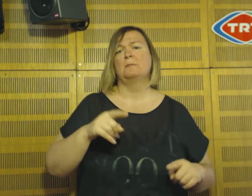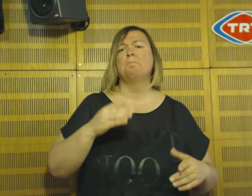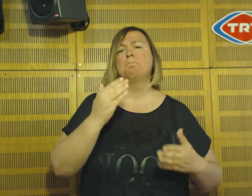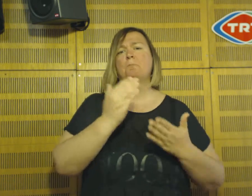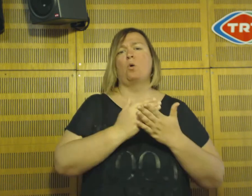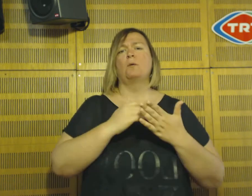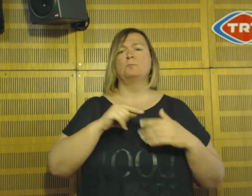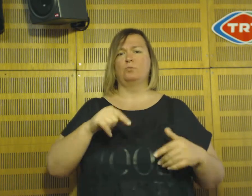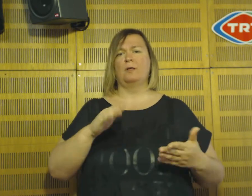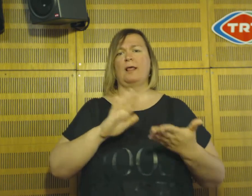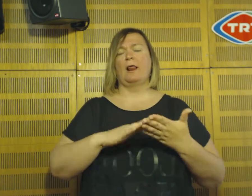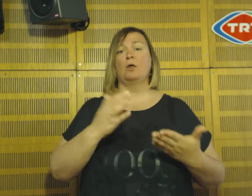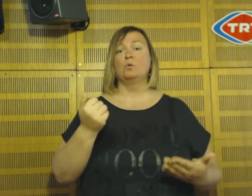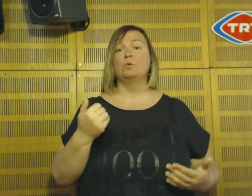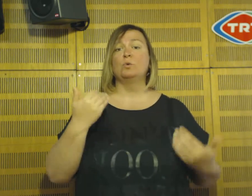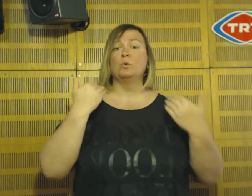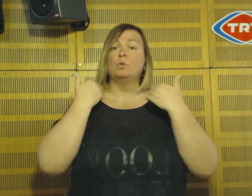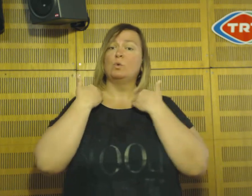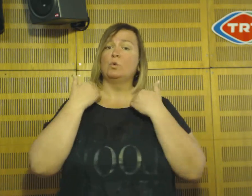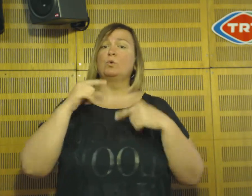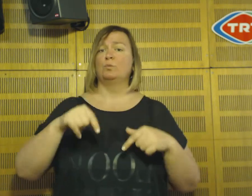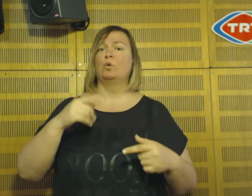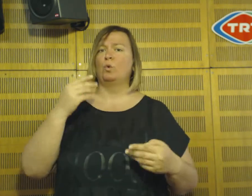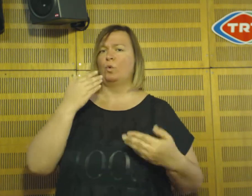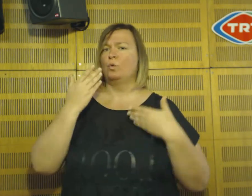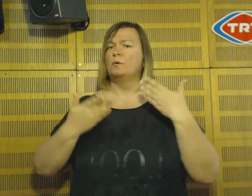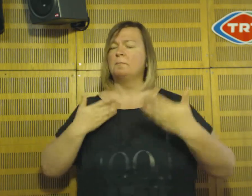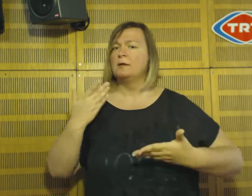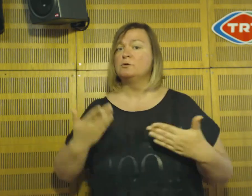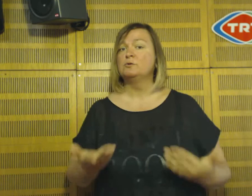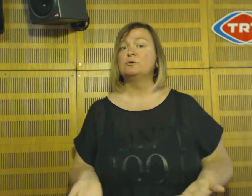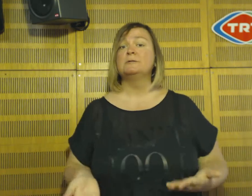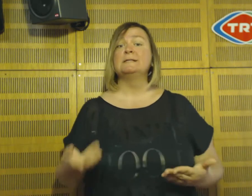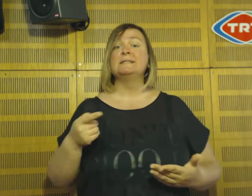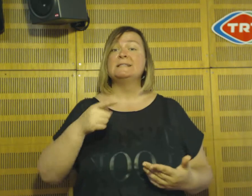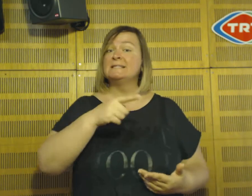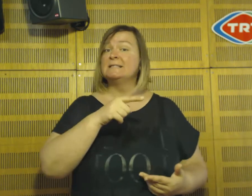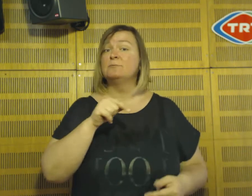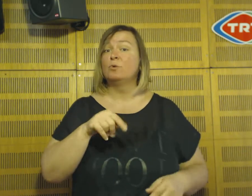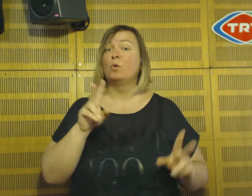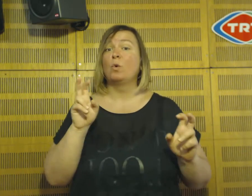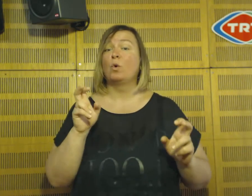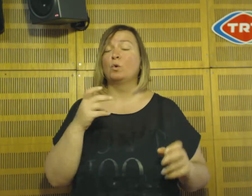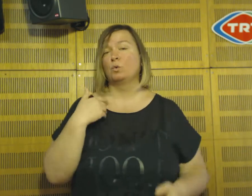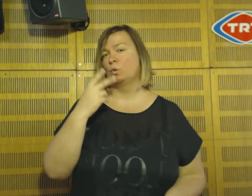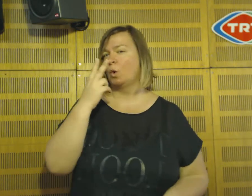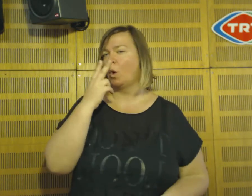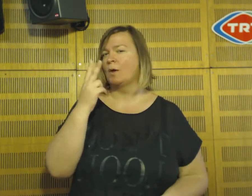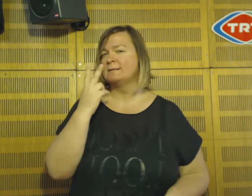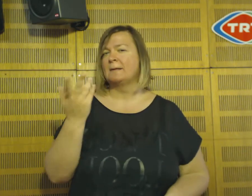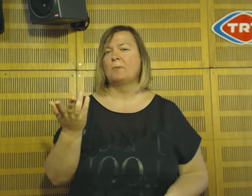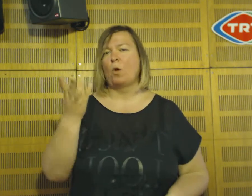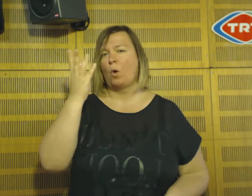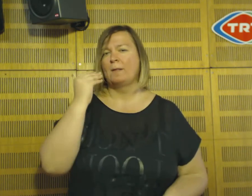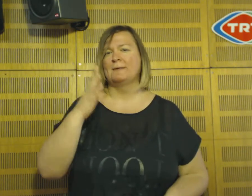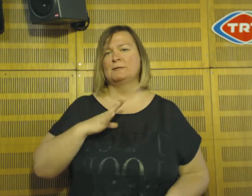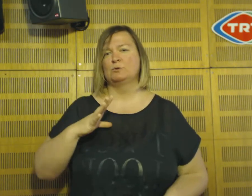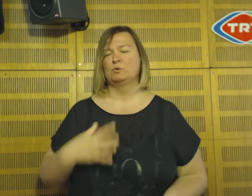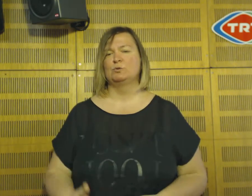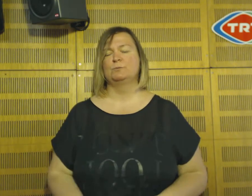programımızda bu konuyu ele alıyoruz. Hukuk köşemizde de bu konudan bahsediyoruz. Sizin bu konudaki gözlemlerinizi öğrenmek istiyoruz.